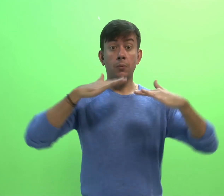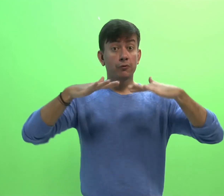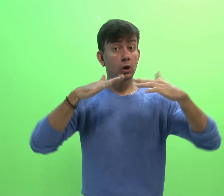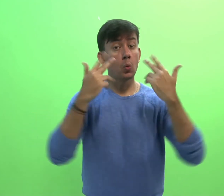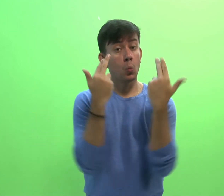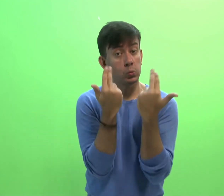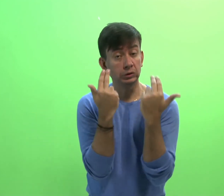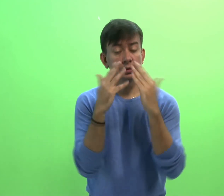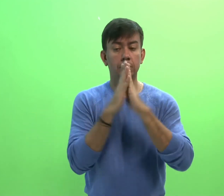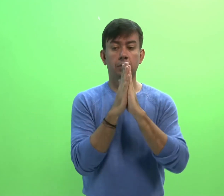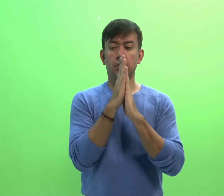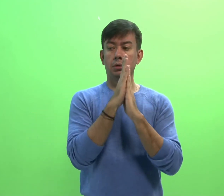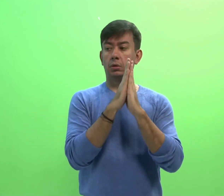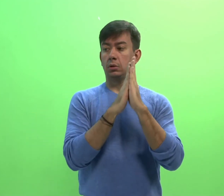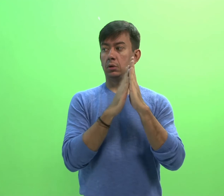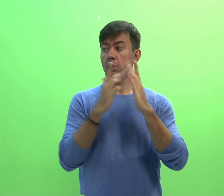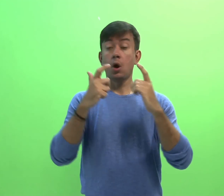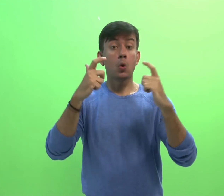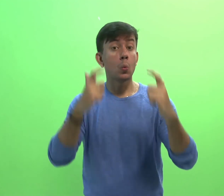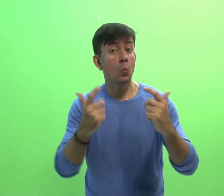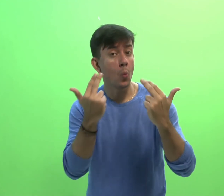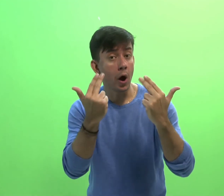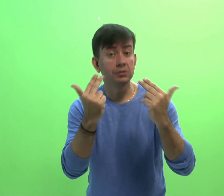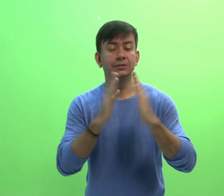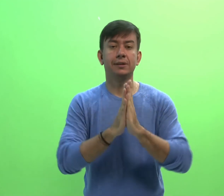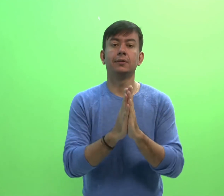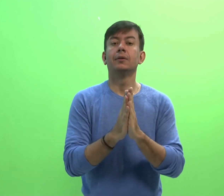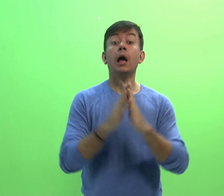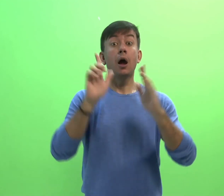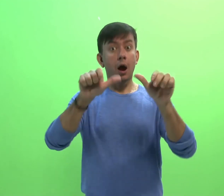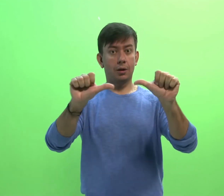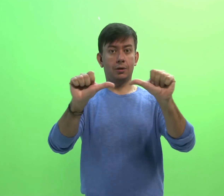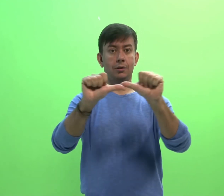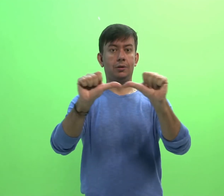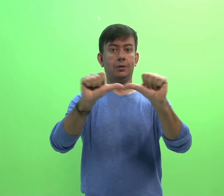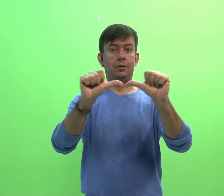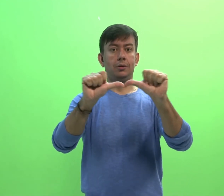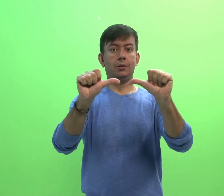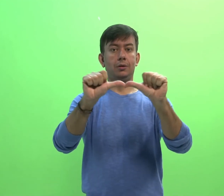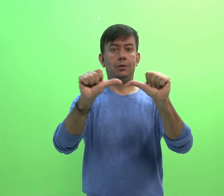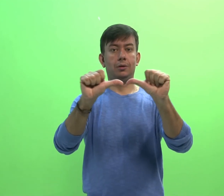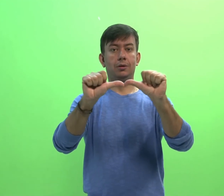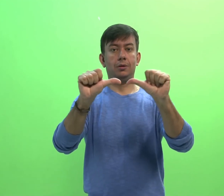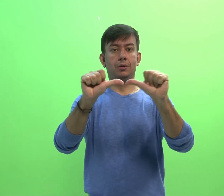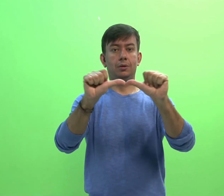mesmo movimento, mesma locação. Então, é uma simetria.